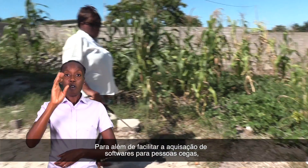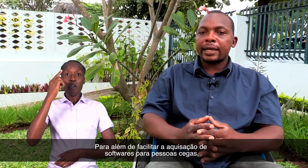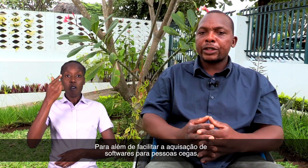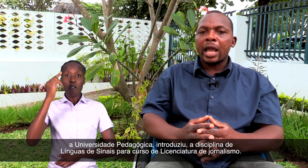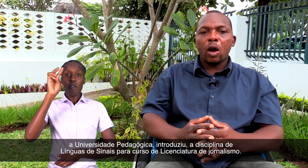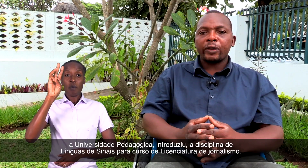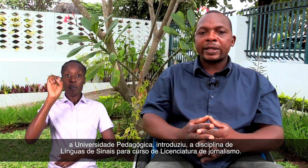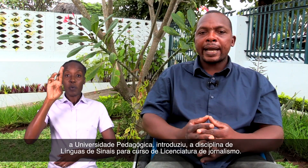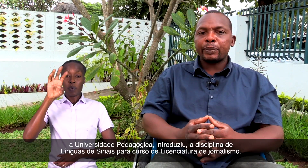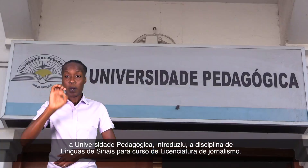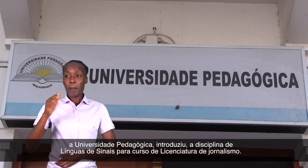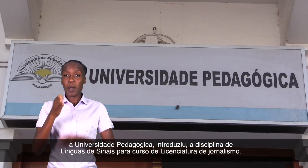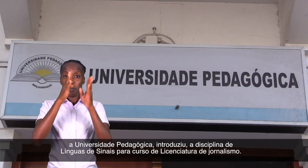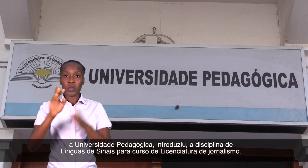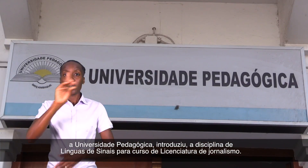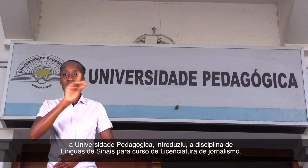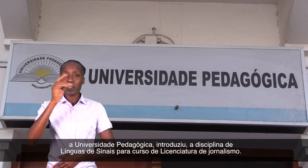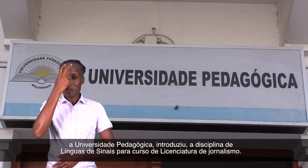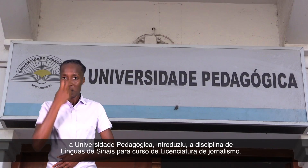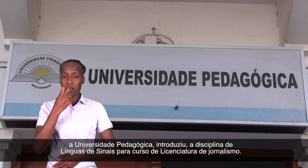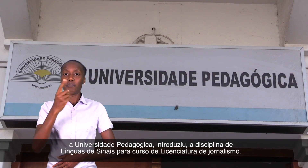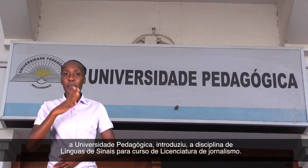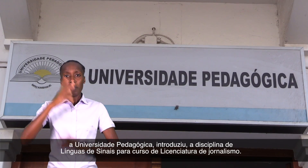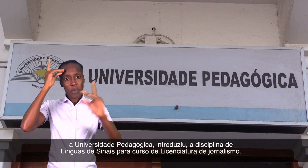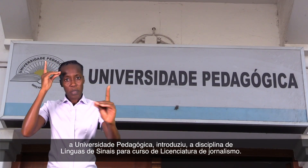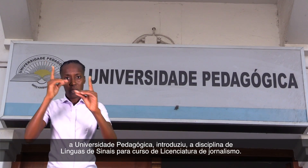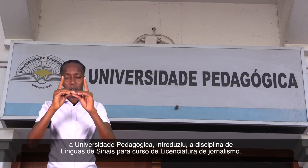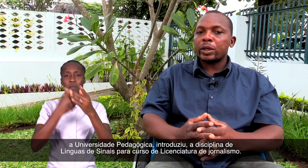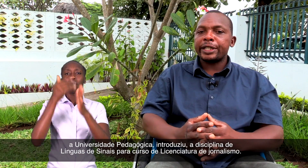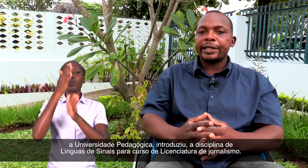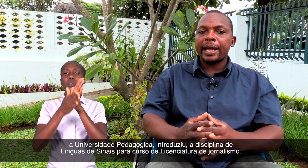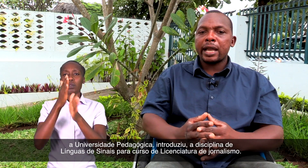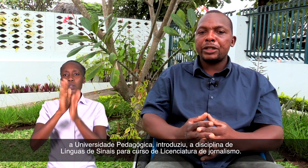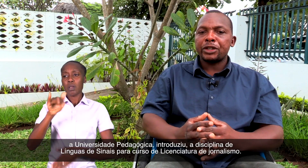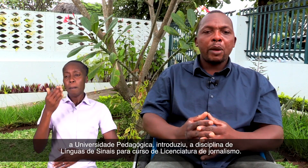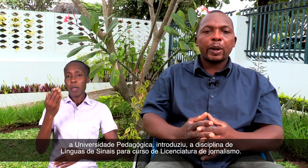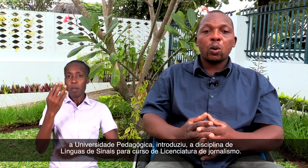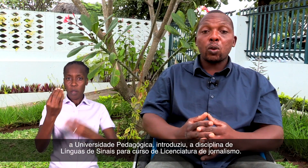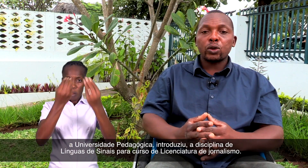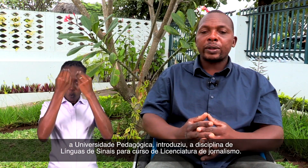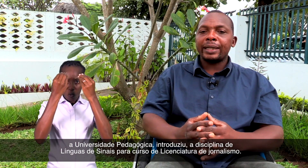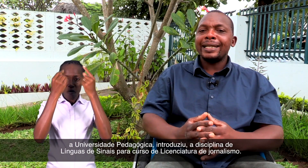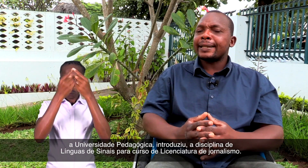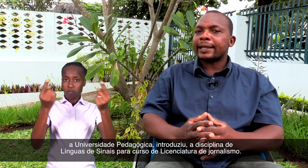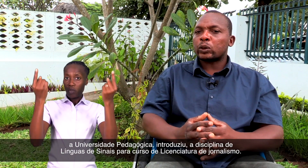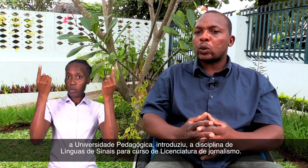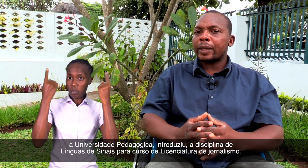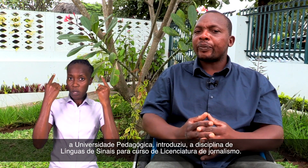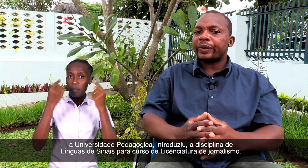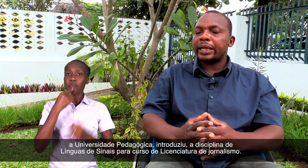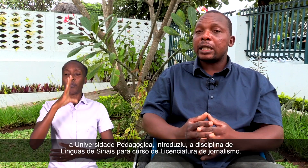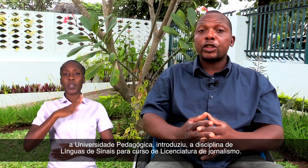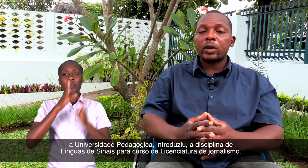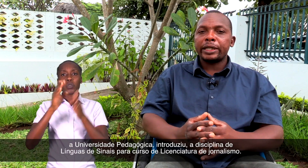pessoas cegas, a Universidade Pedagógica introduziu a disciplina de Línguas de Sinais para o curso de